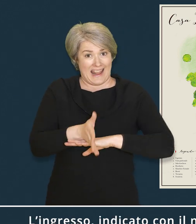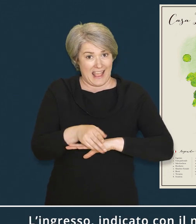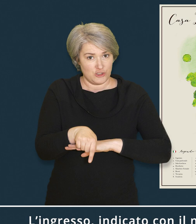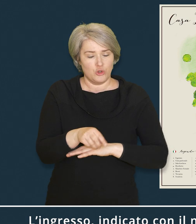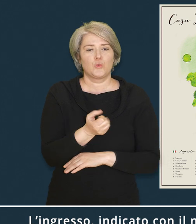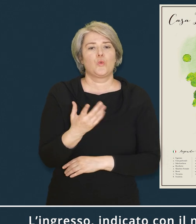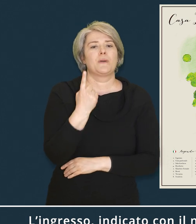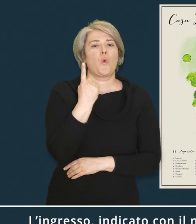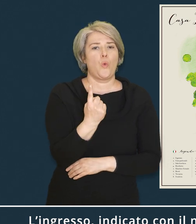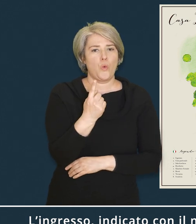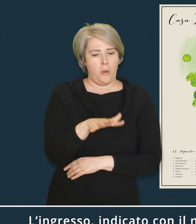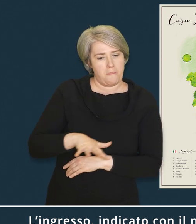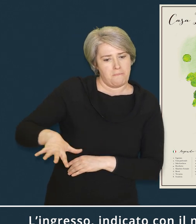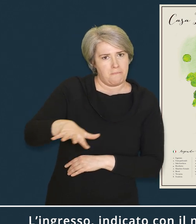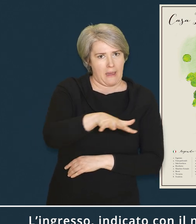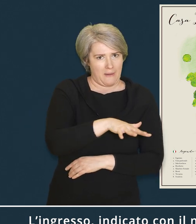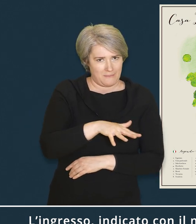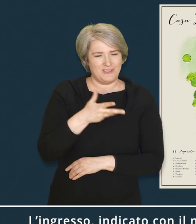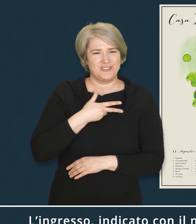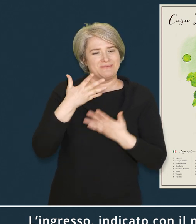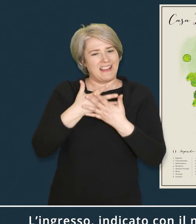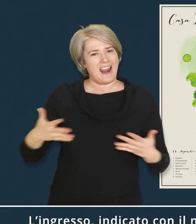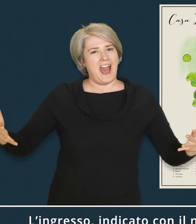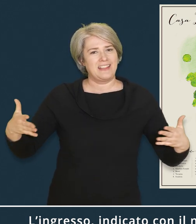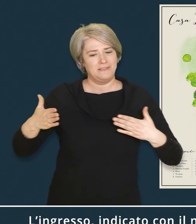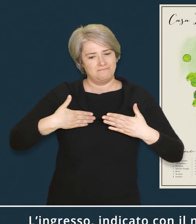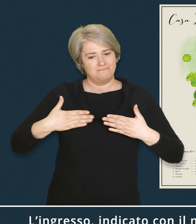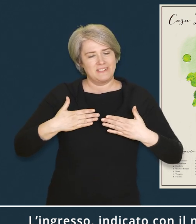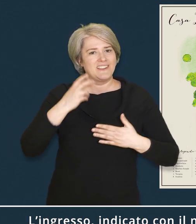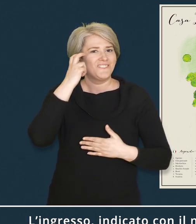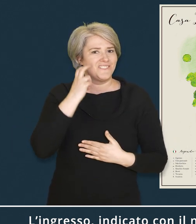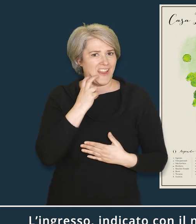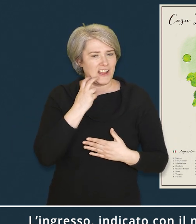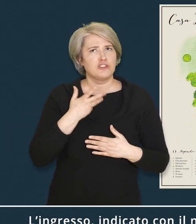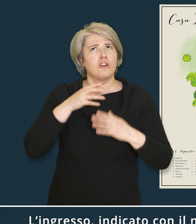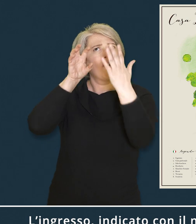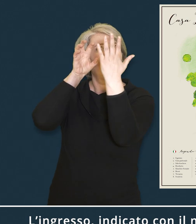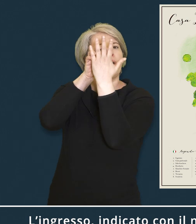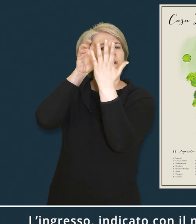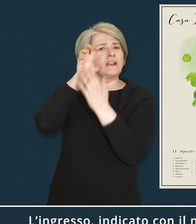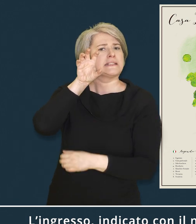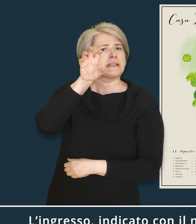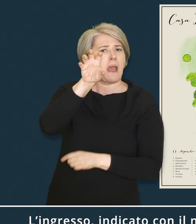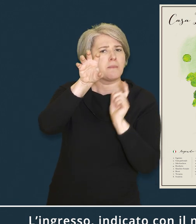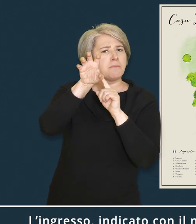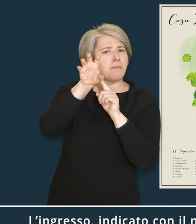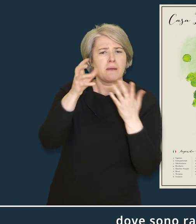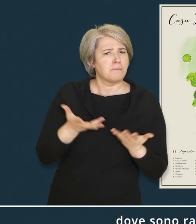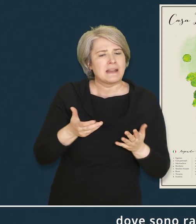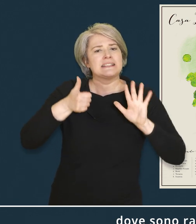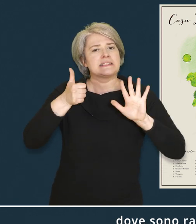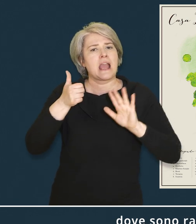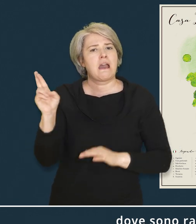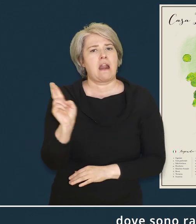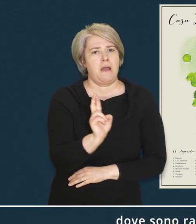L'ingresso, indicato con il numero 1 sulla mappa, si presenta con un grande portone verde sormontato da un antico stemma,